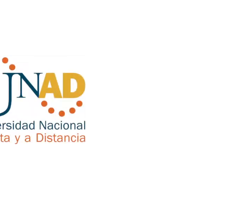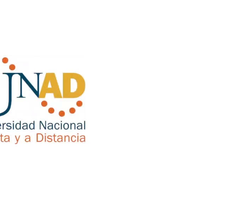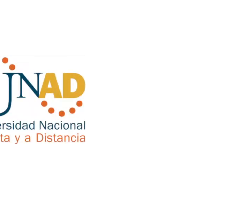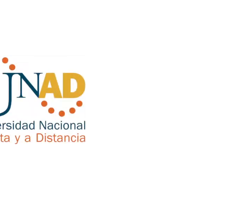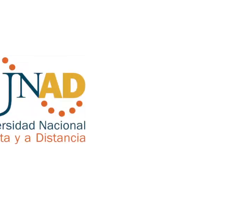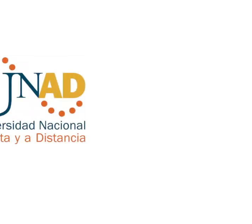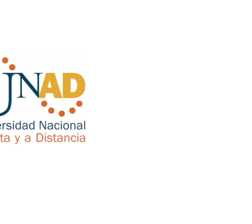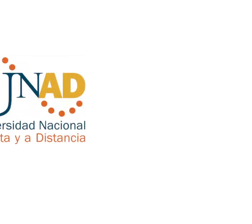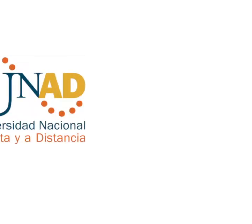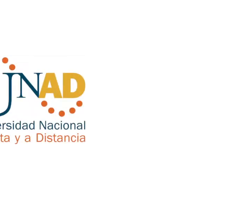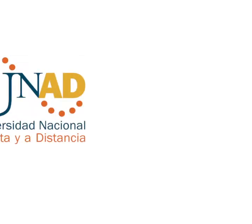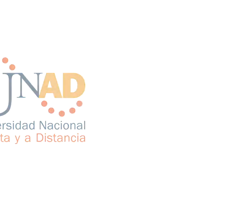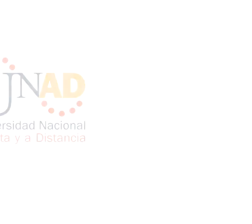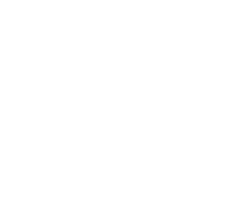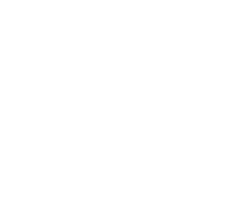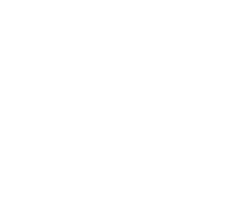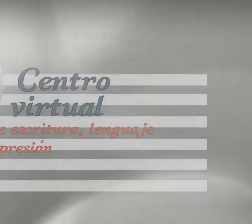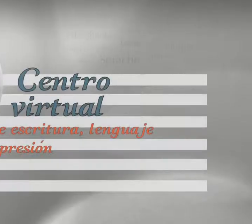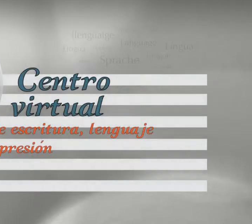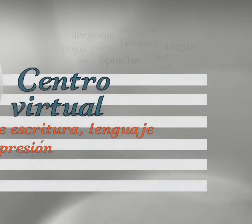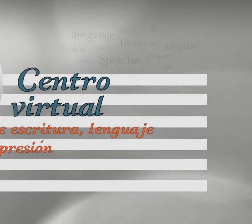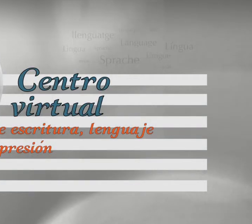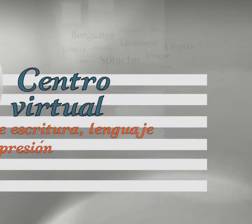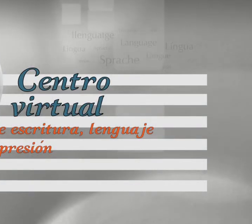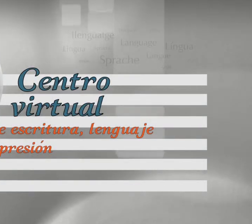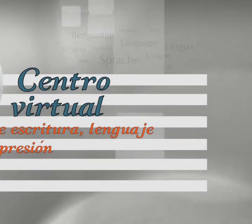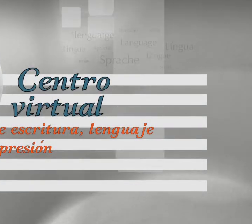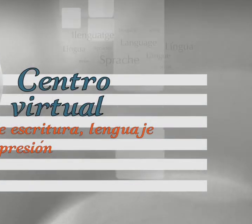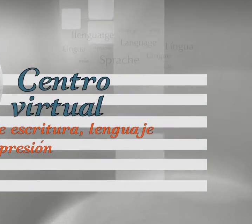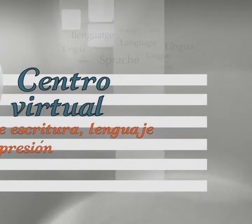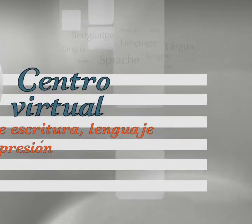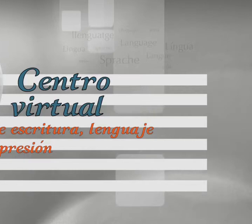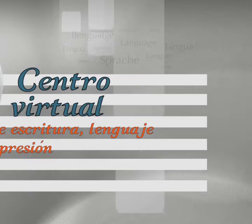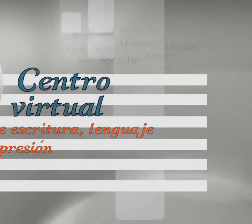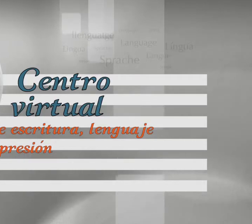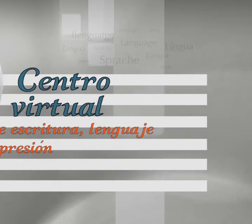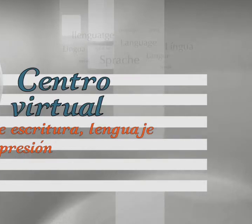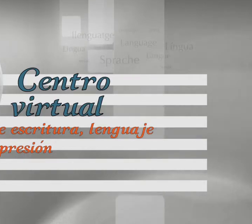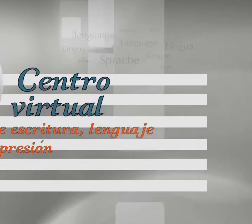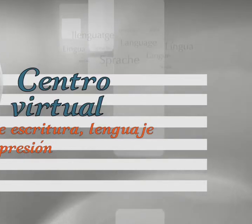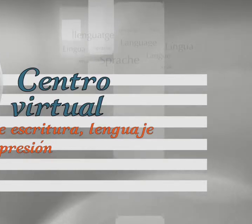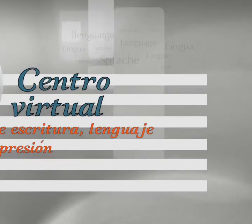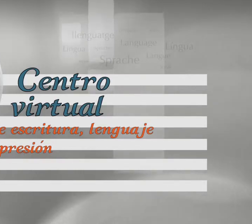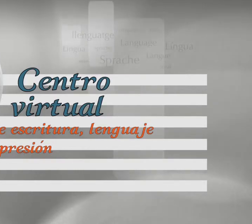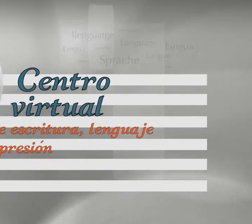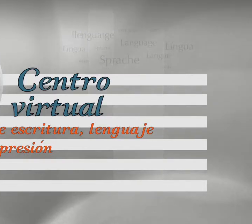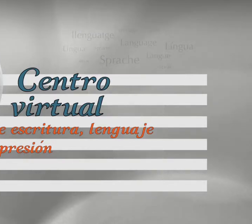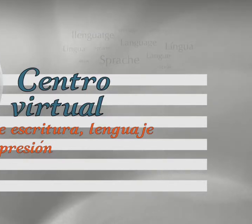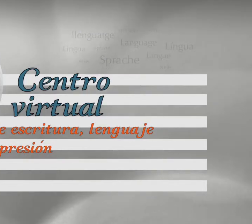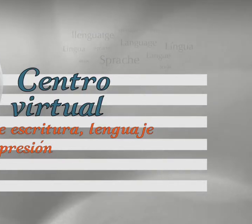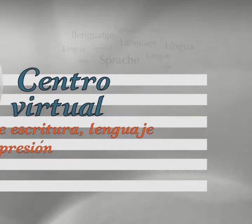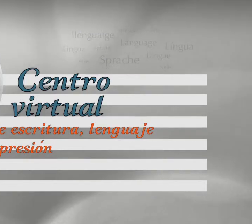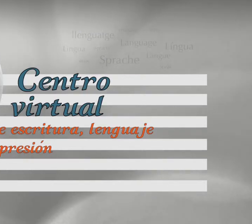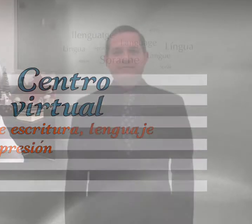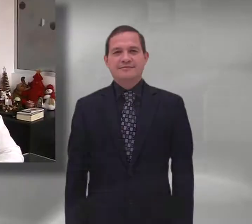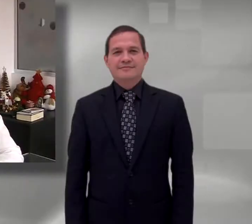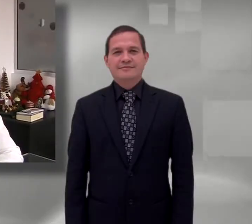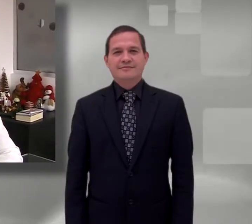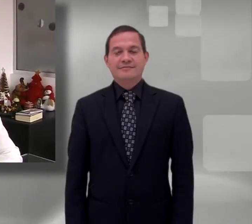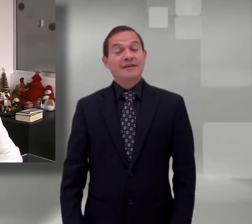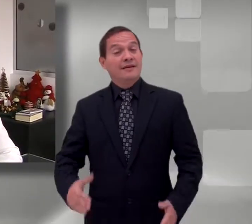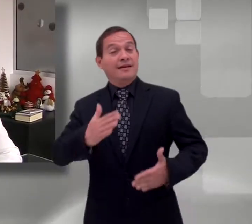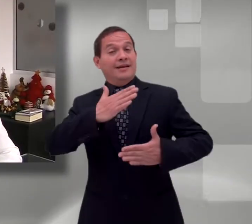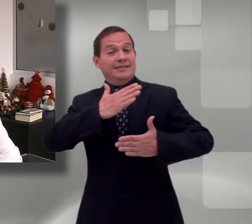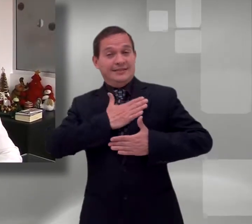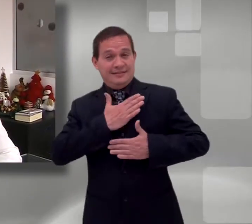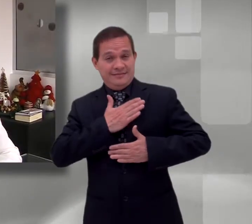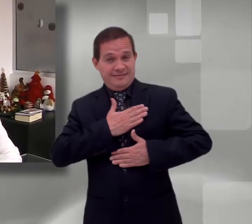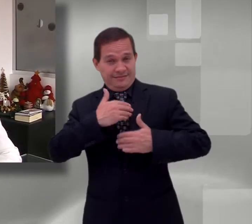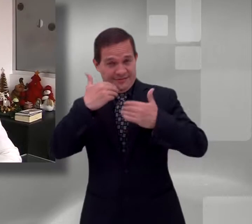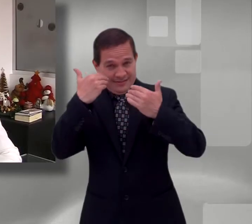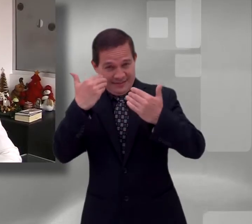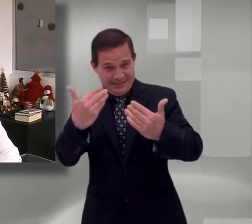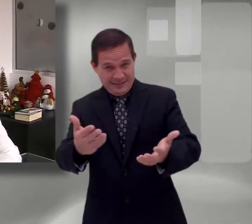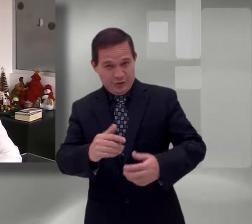a